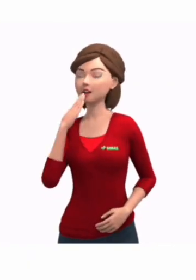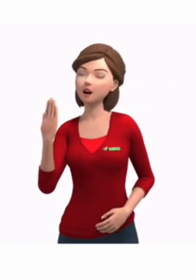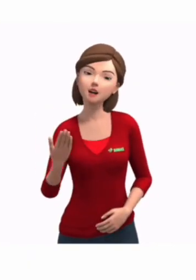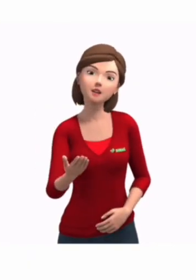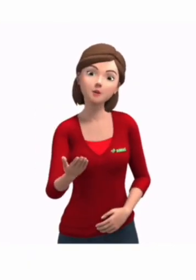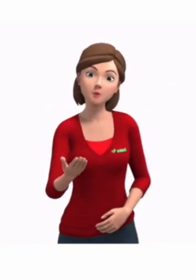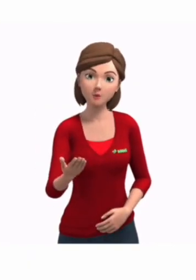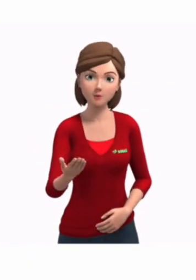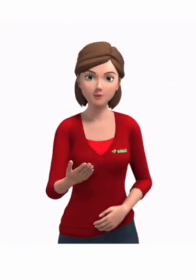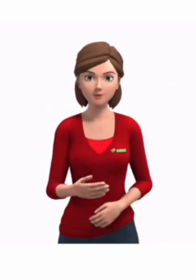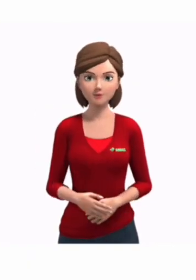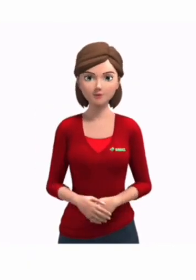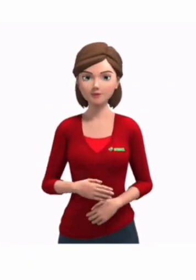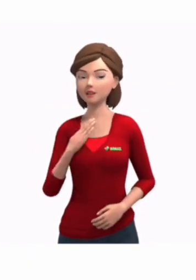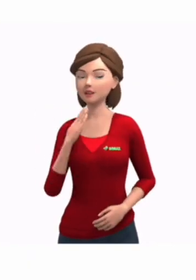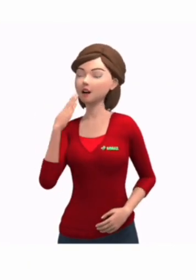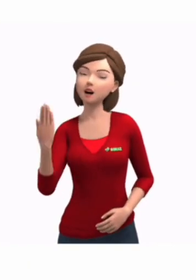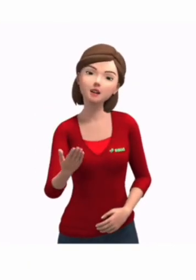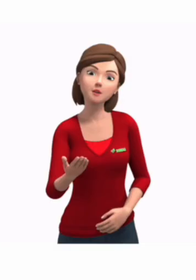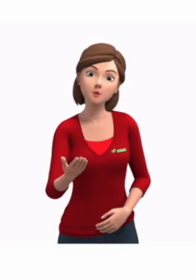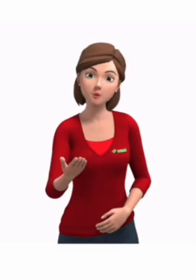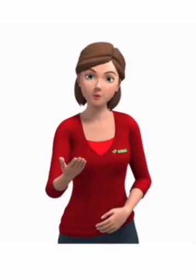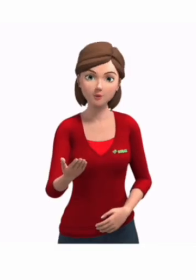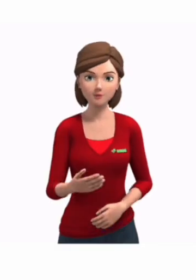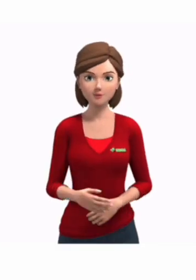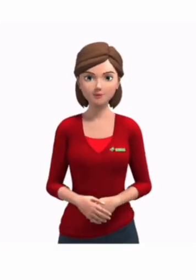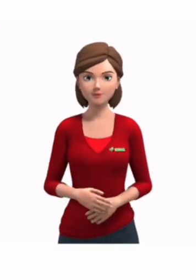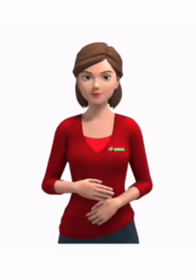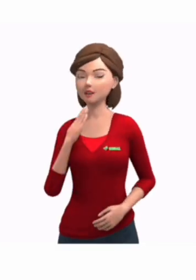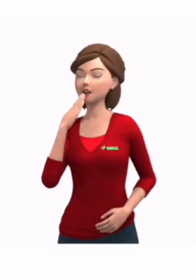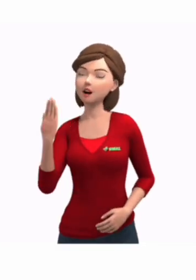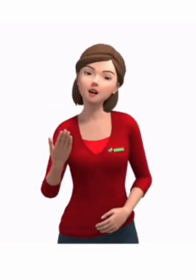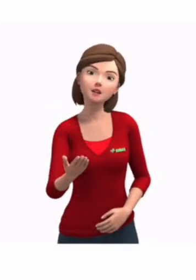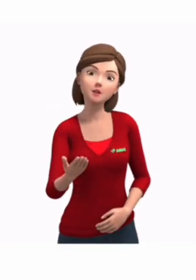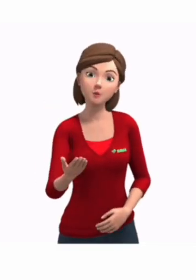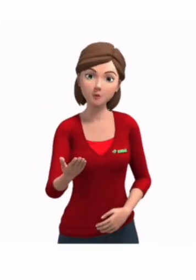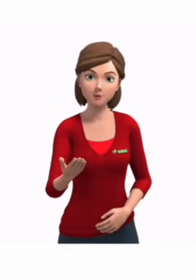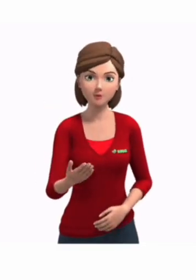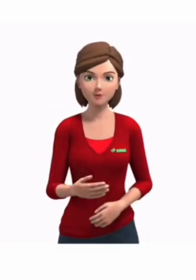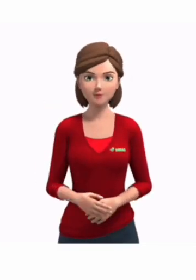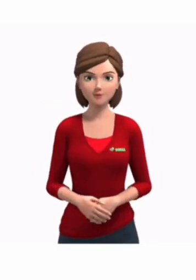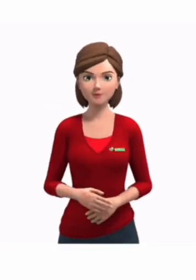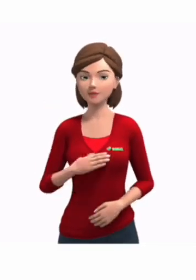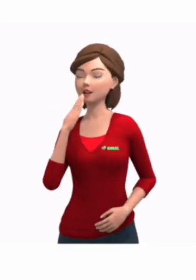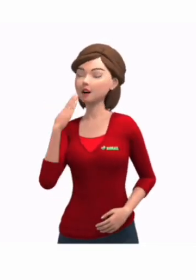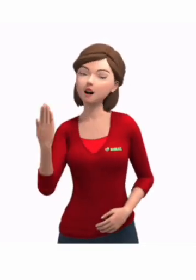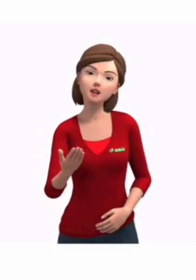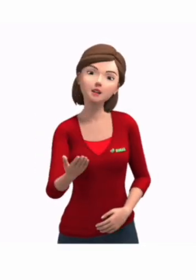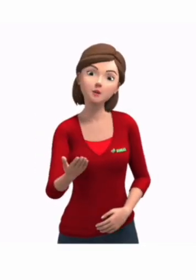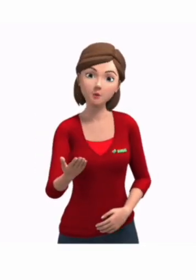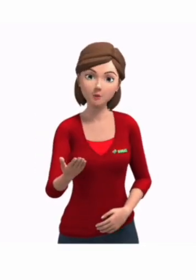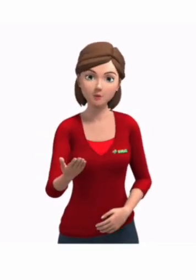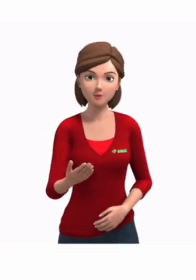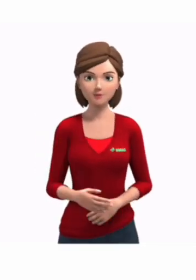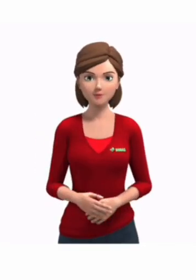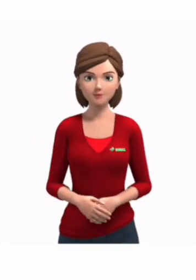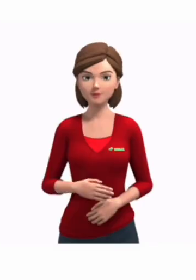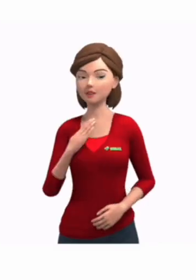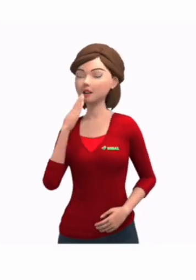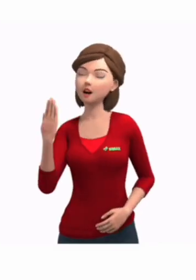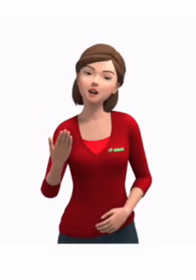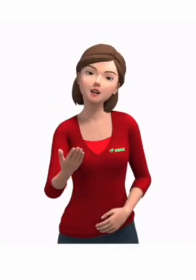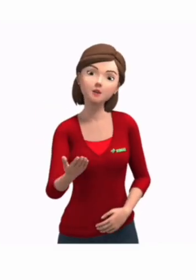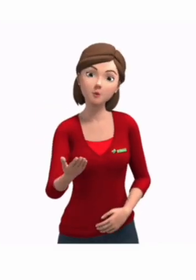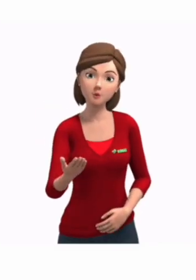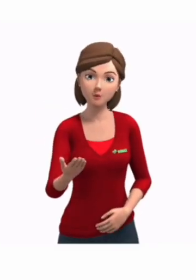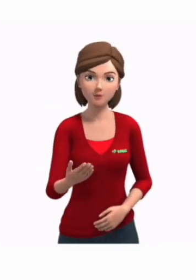des études de marché pour s'assurer que l'outil va être fiable. Parce qu'on a tendance à y penser à la fin et